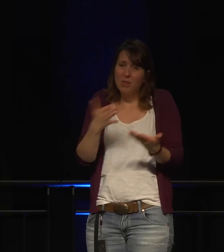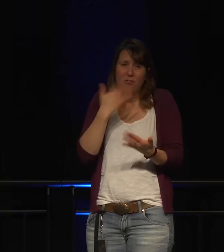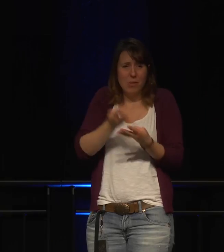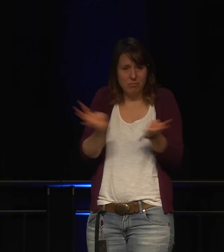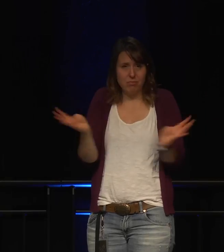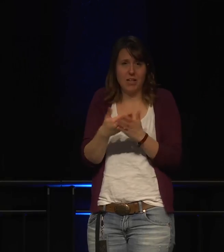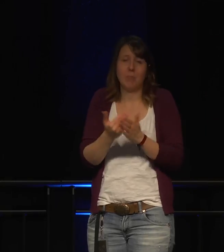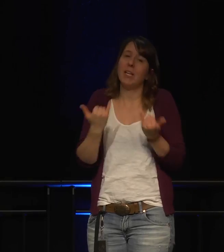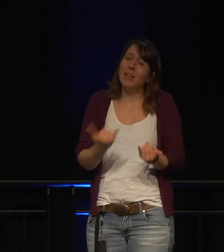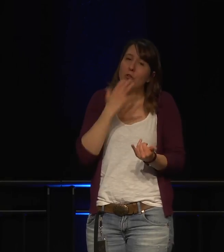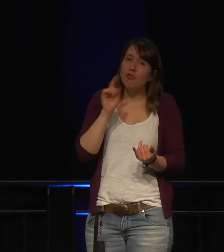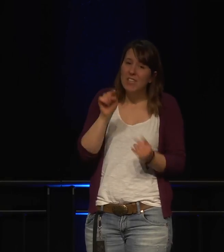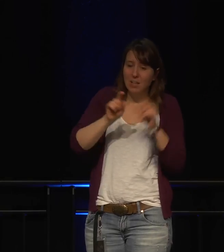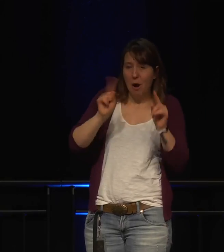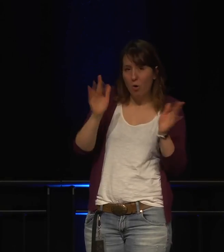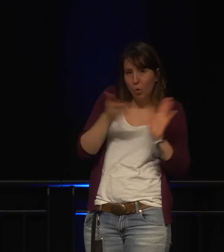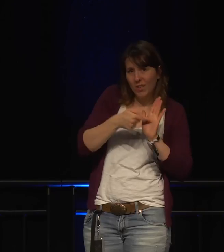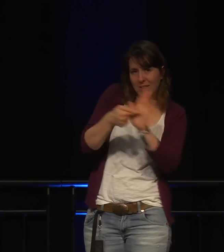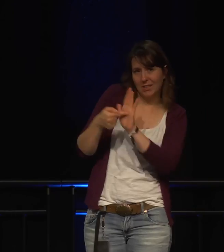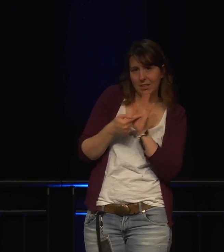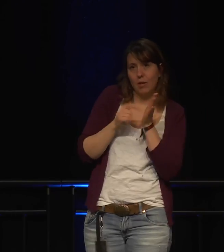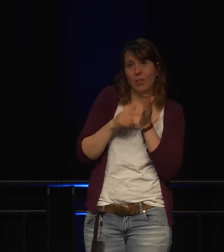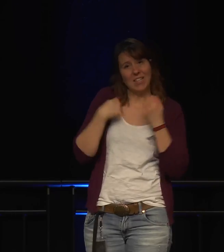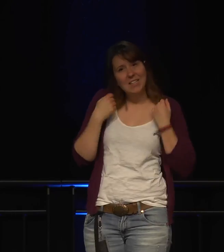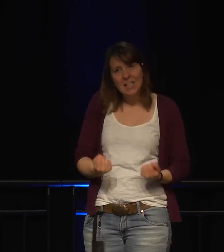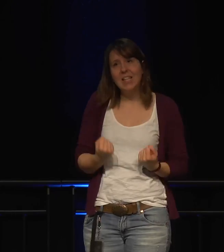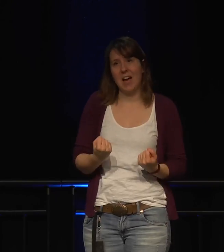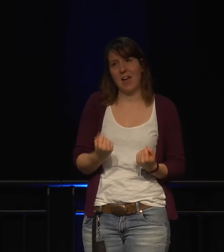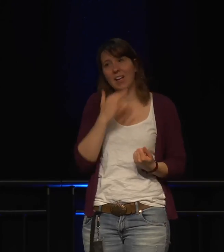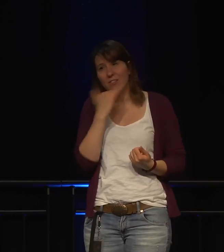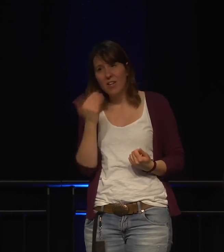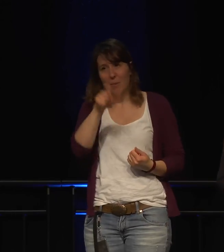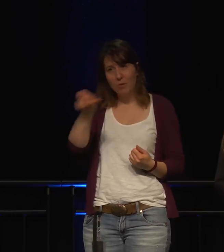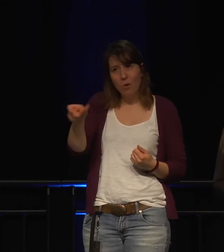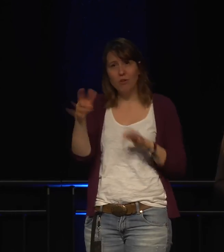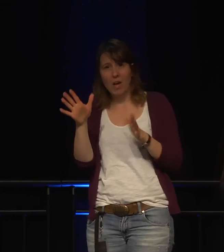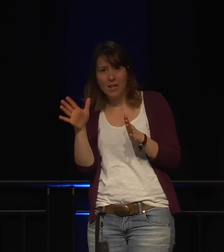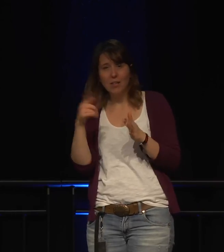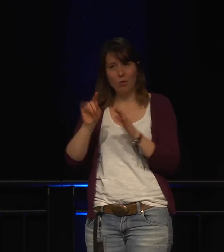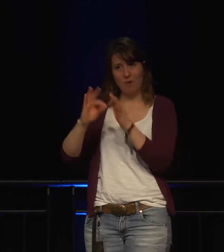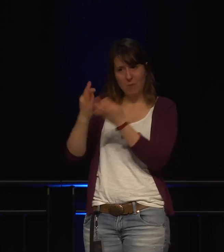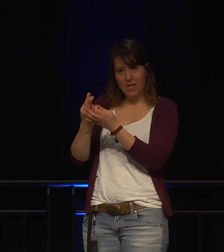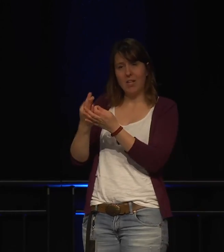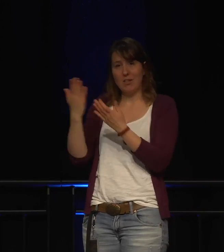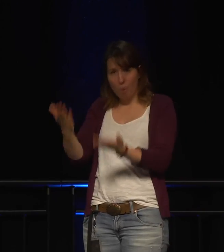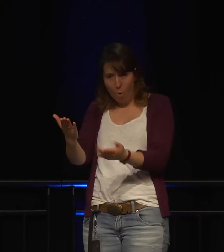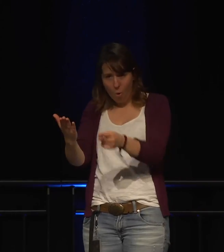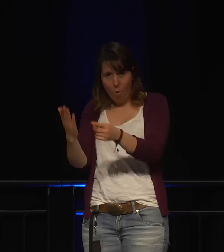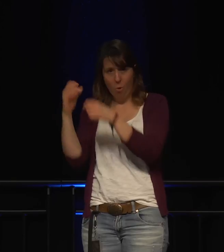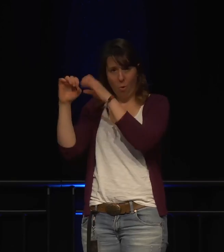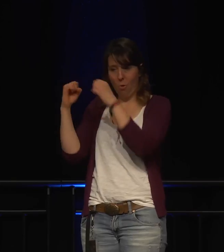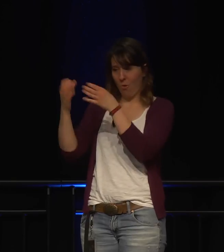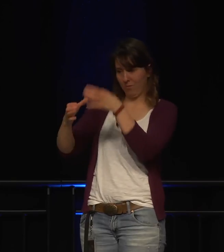inteligentes. Por eso quiero hablar un momento corto para esto, porque me estoy seguro que hay gente aquí que han recibido